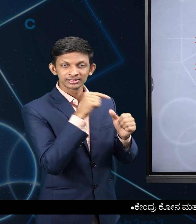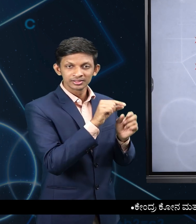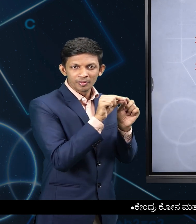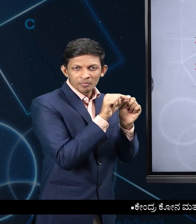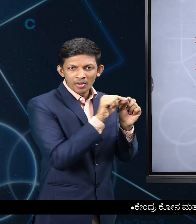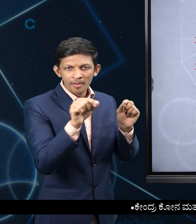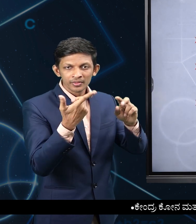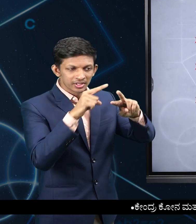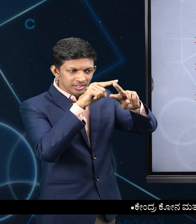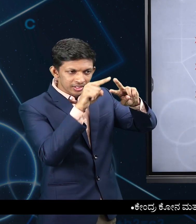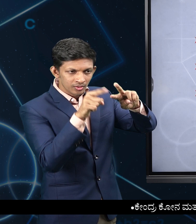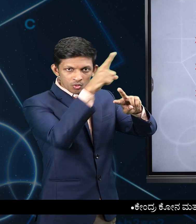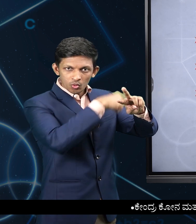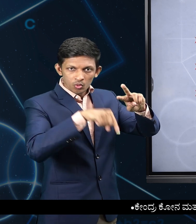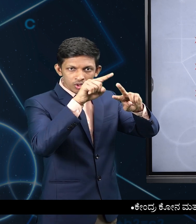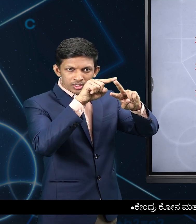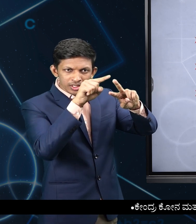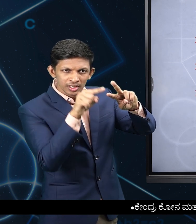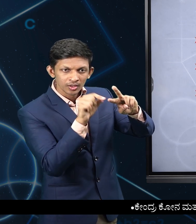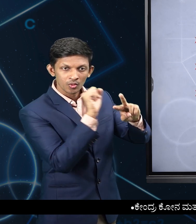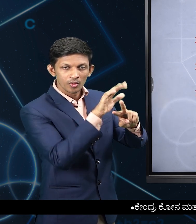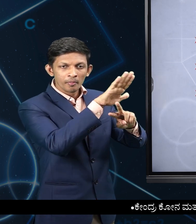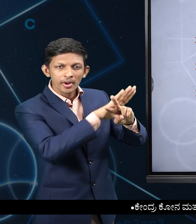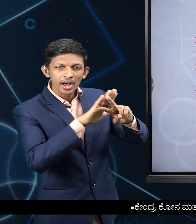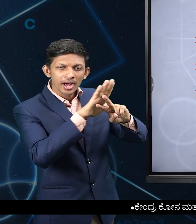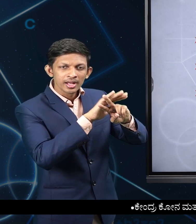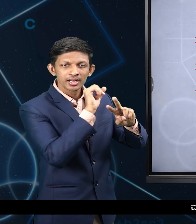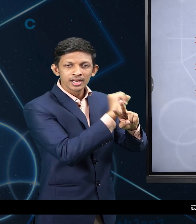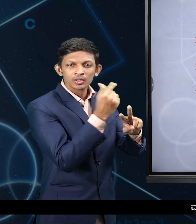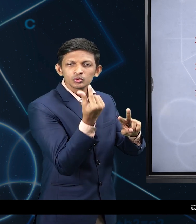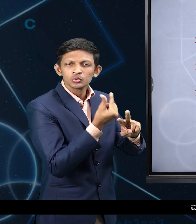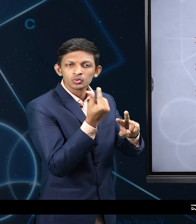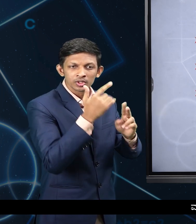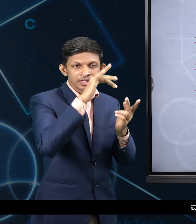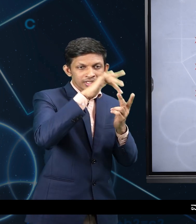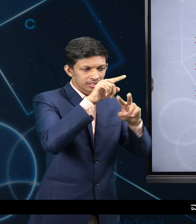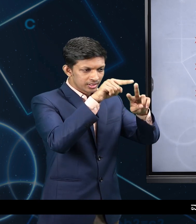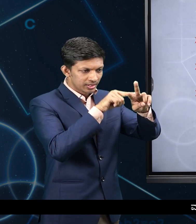ಕೋನ ಮತ್ತು ತ್ರಿಜ್ಯವನ್ನು ಬಳಸಿಕೊಂಡು ಚಾಪದ ಉದ್ದ ಮತ್ತು ವಲಯದ ಪ್ರದೇಶವನ್ನು ಲೆಕ್ಕ ಹಾಕಿ.